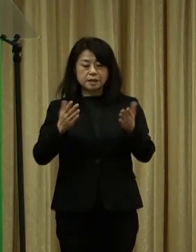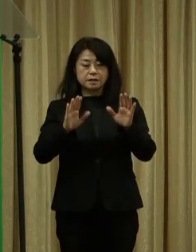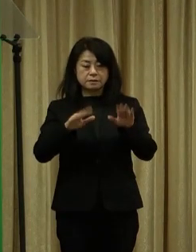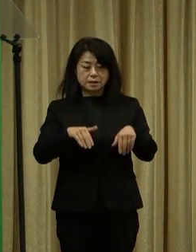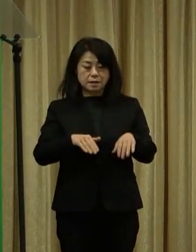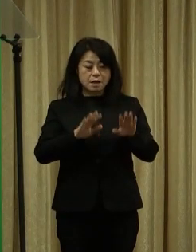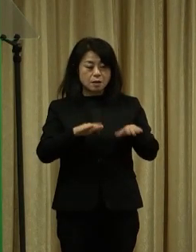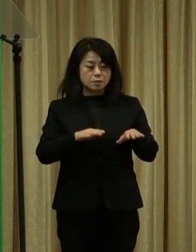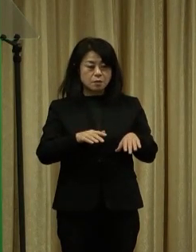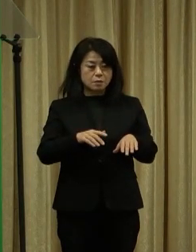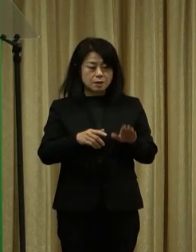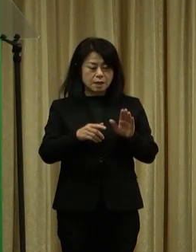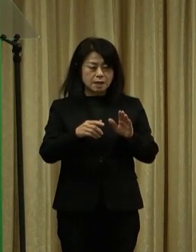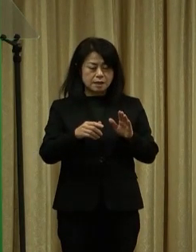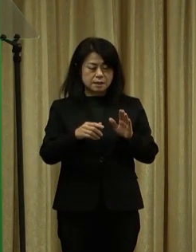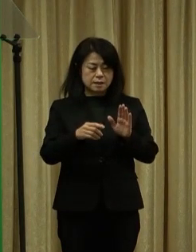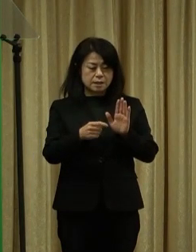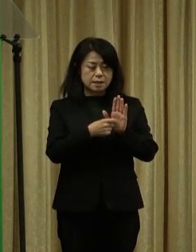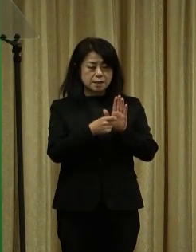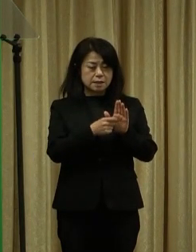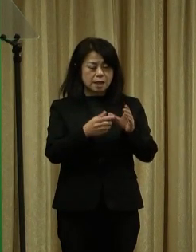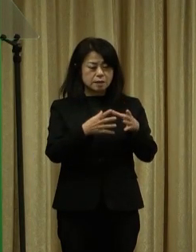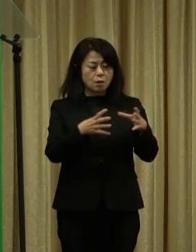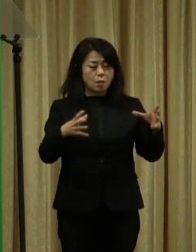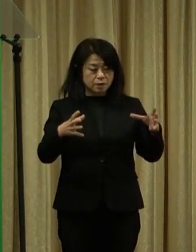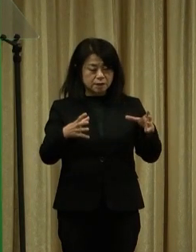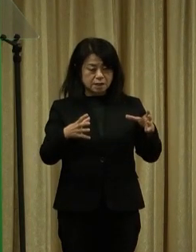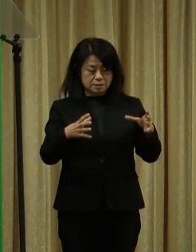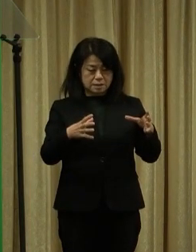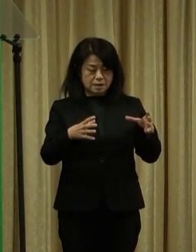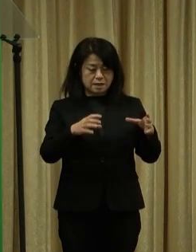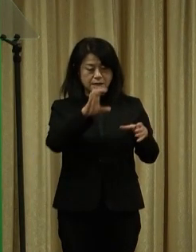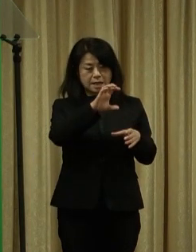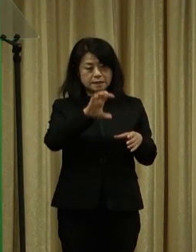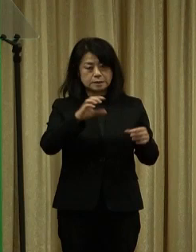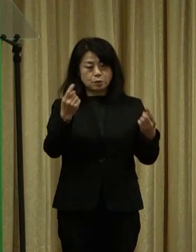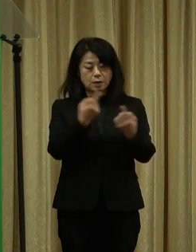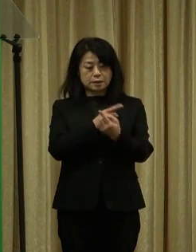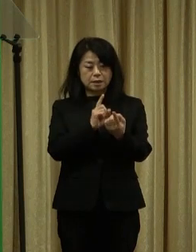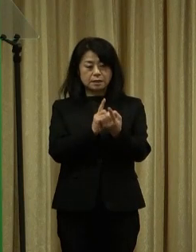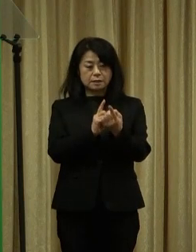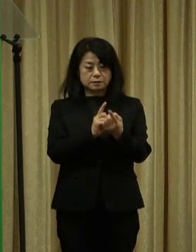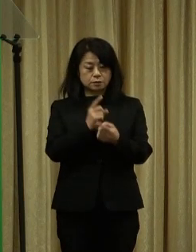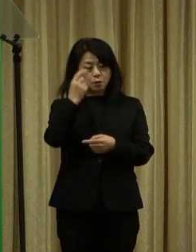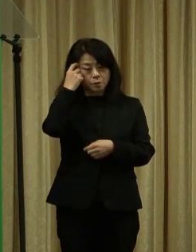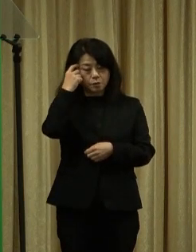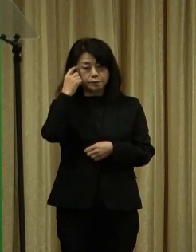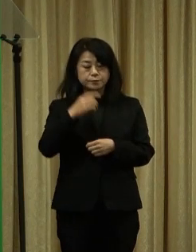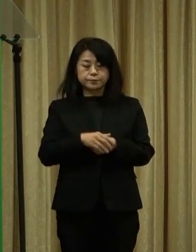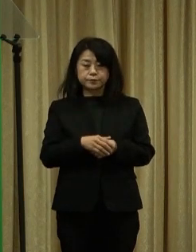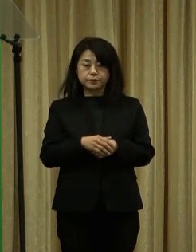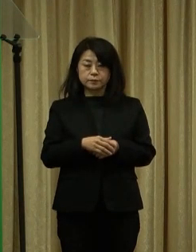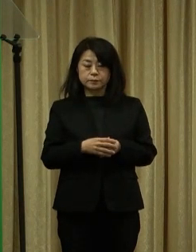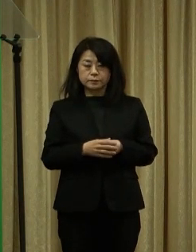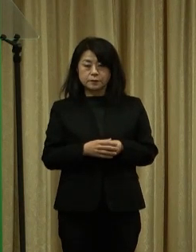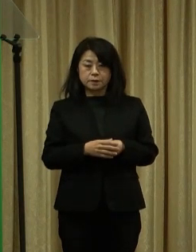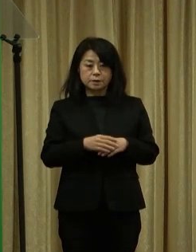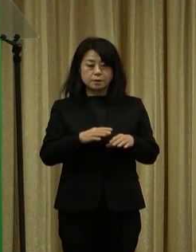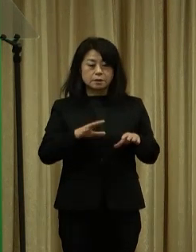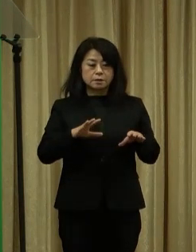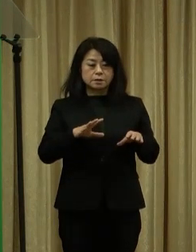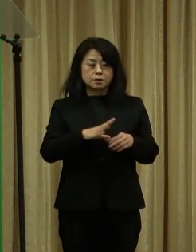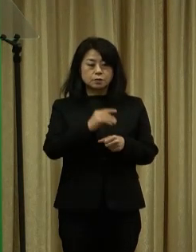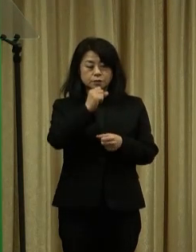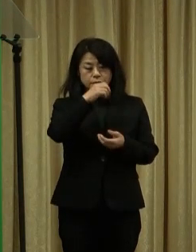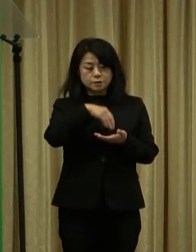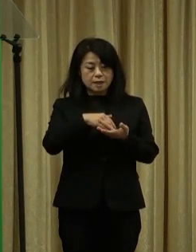をとても大きくしている大きな要因の一つだと思うんですけれども、今回、まあ、当初予算に入っていません